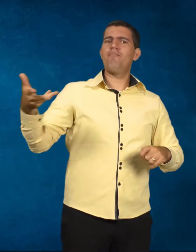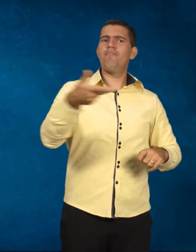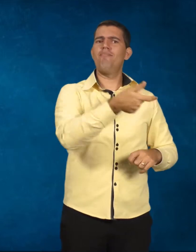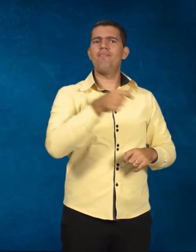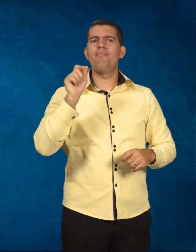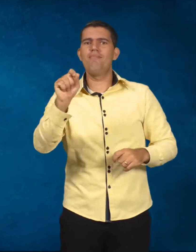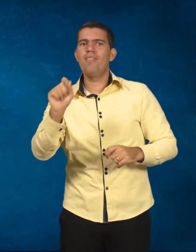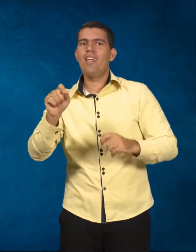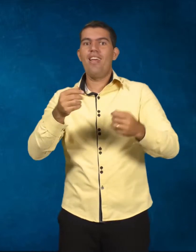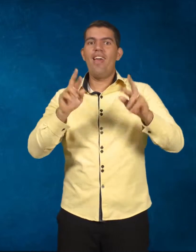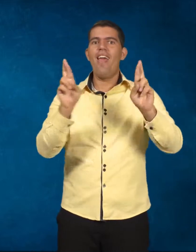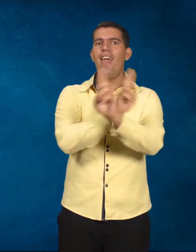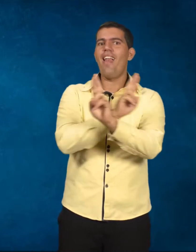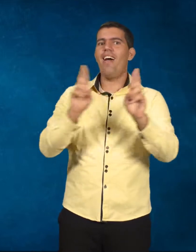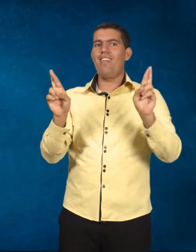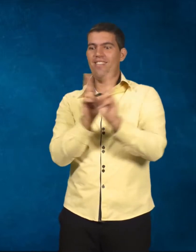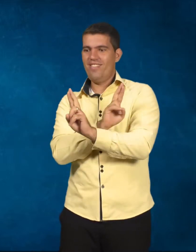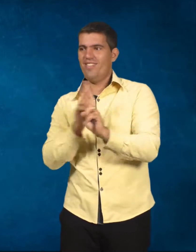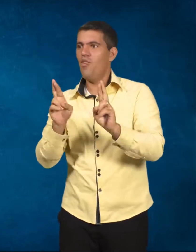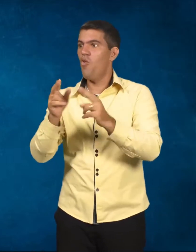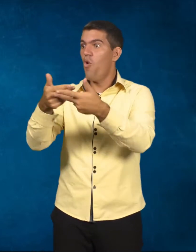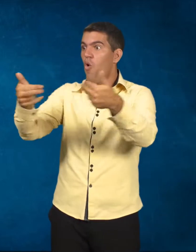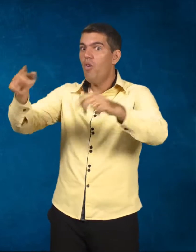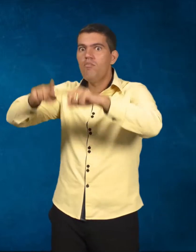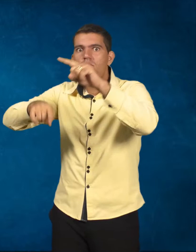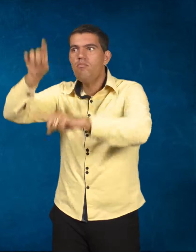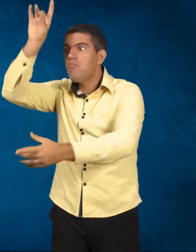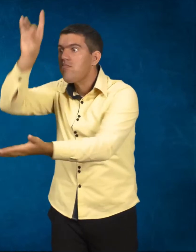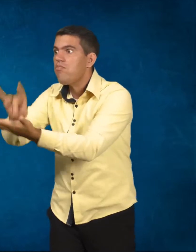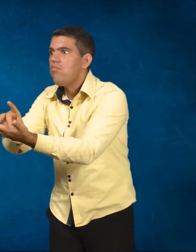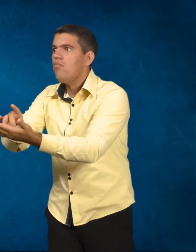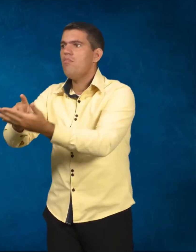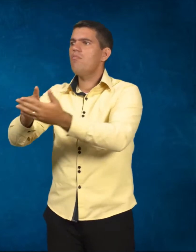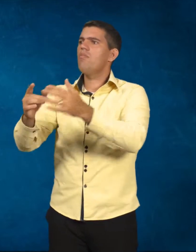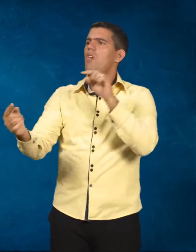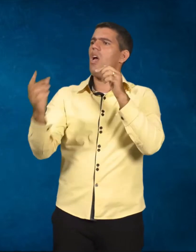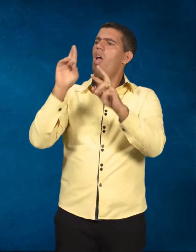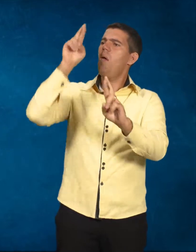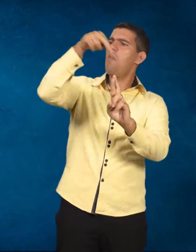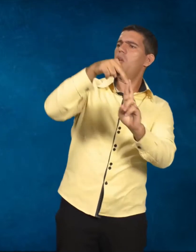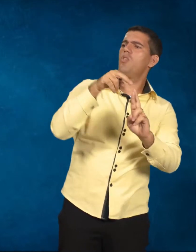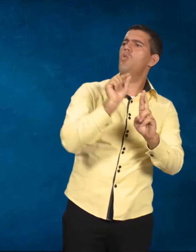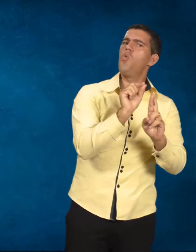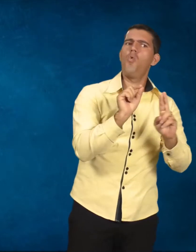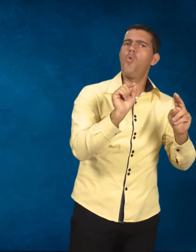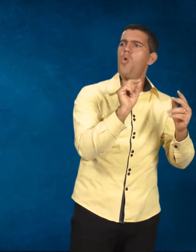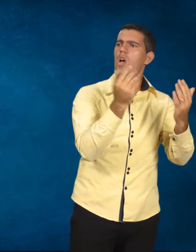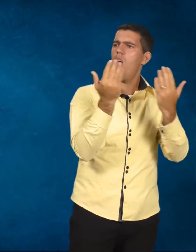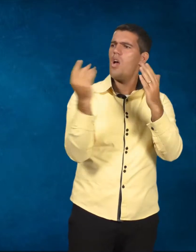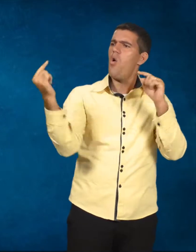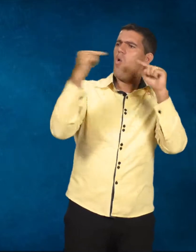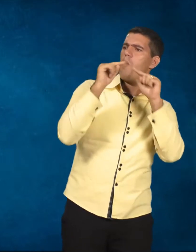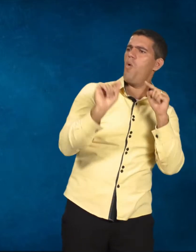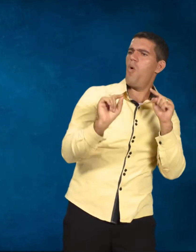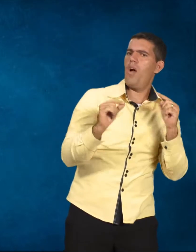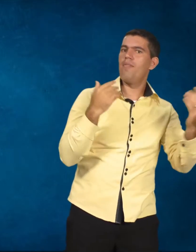estabelecer relações entre objetos reais e as figuras que representam esses objetos. Por isso, os livros